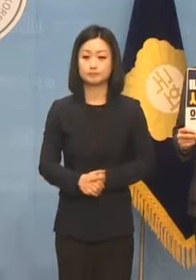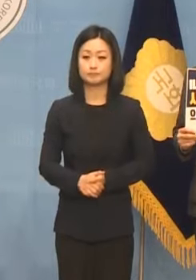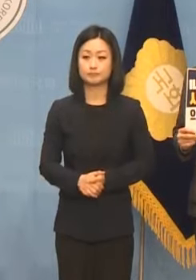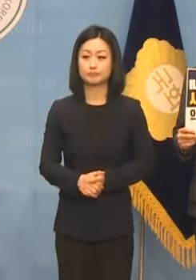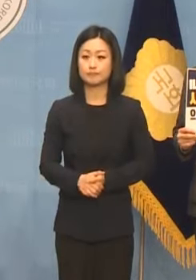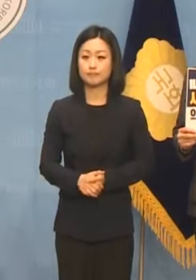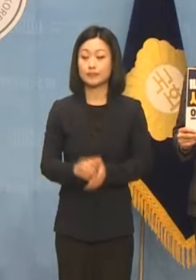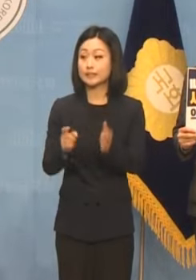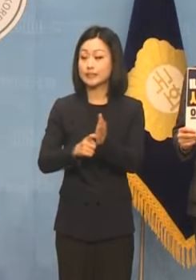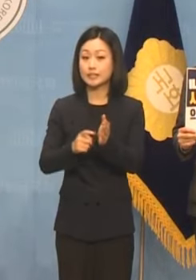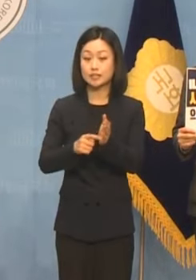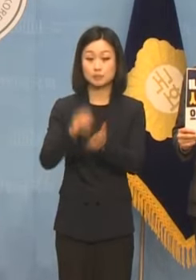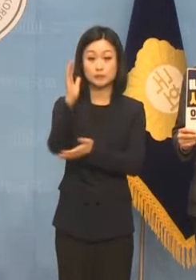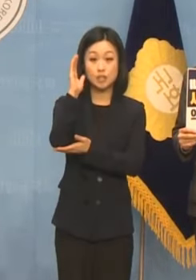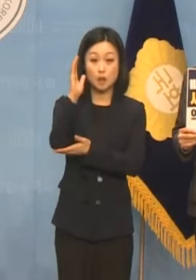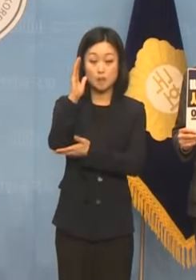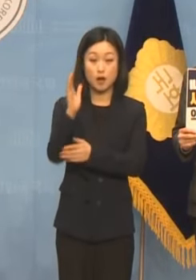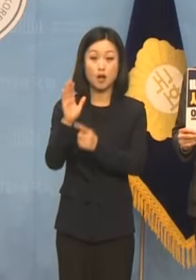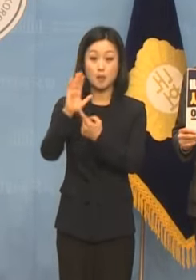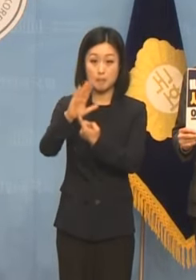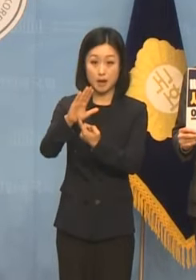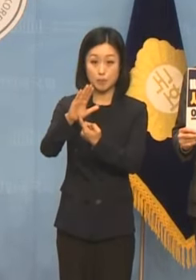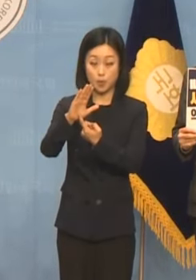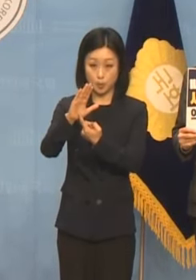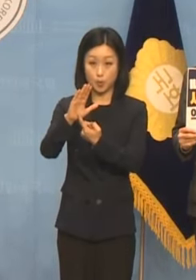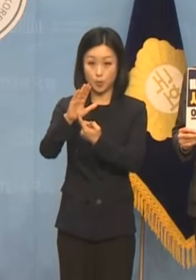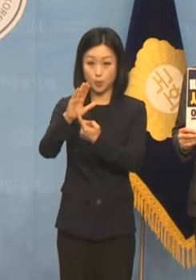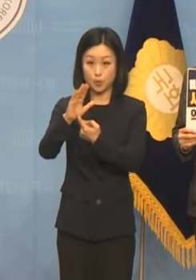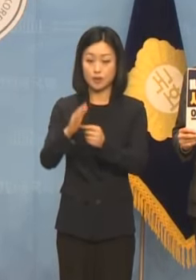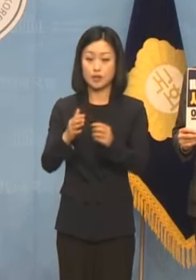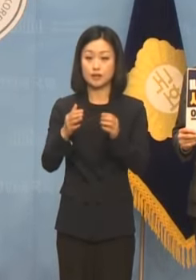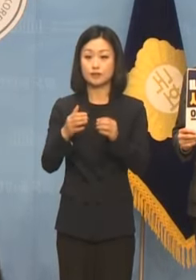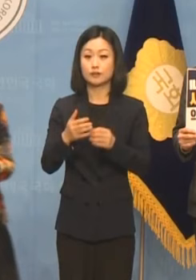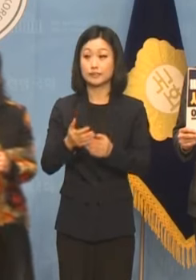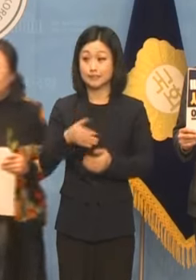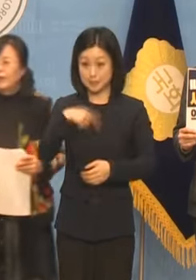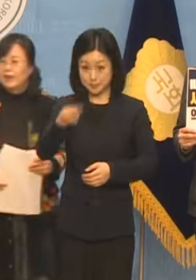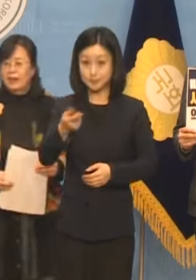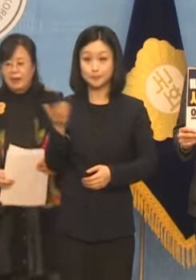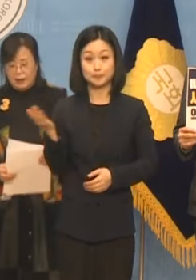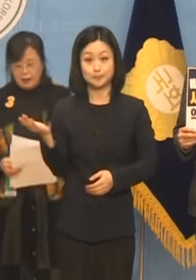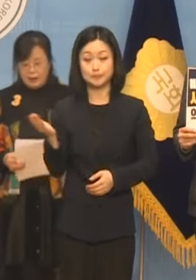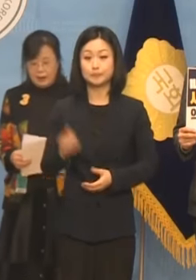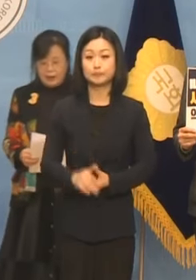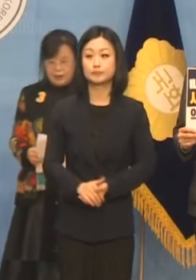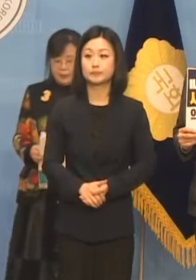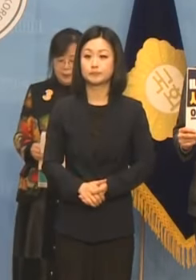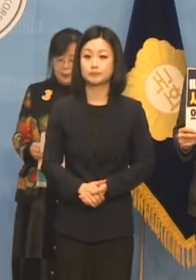예, 긴급 성명을 발표하실 김정은 후보님을 소개합니다.